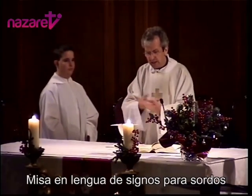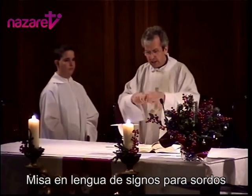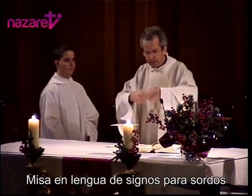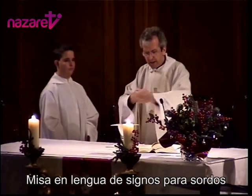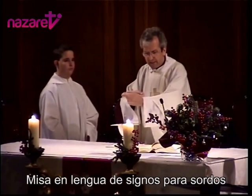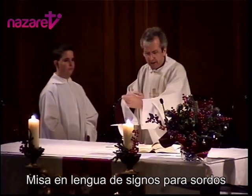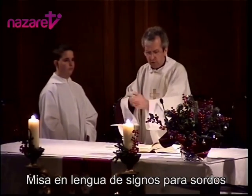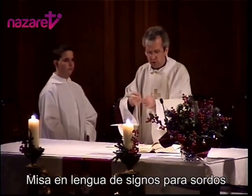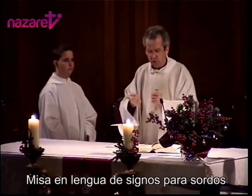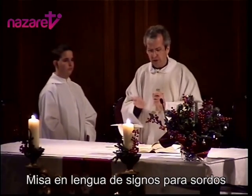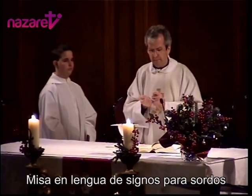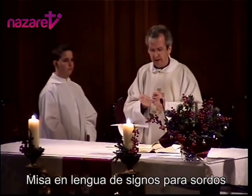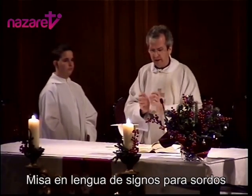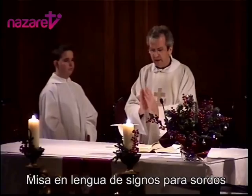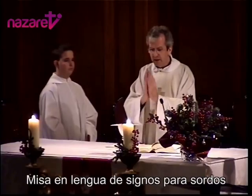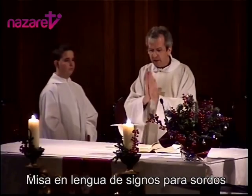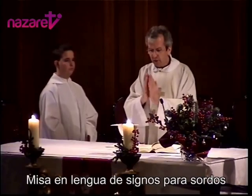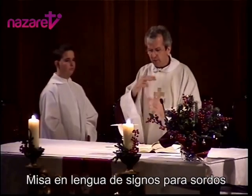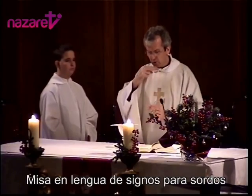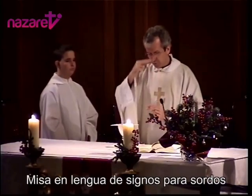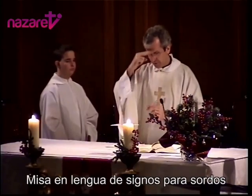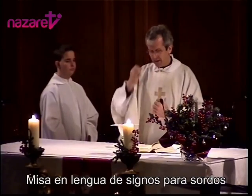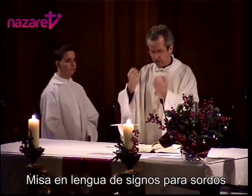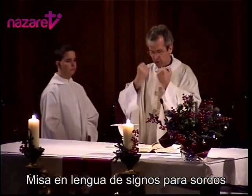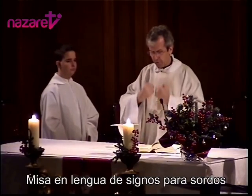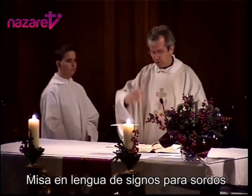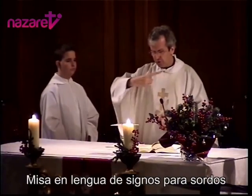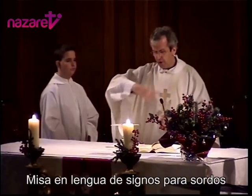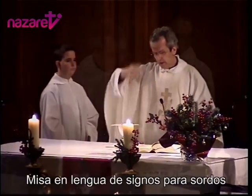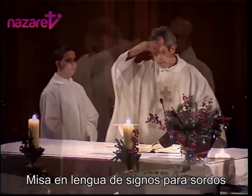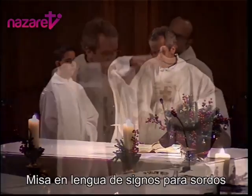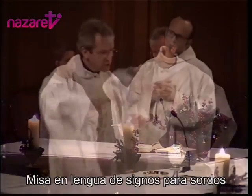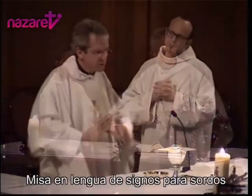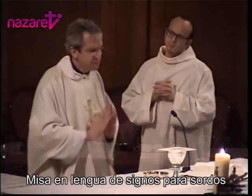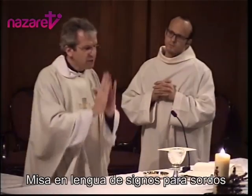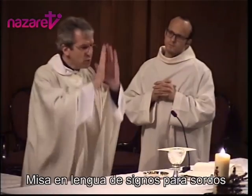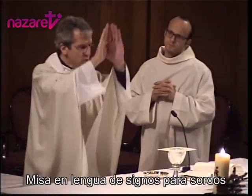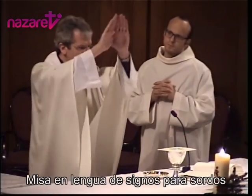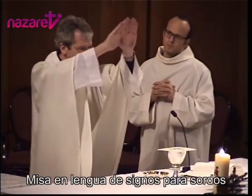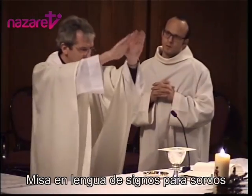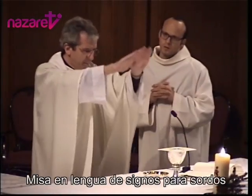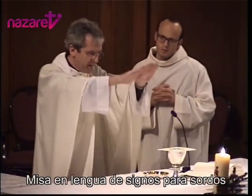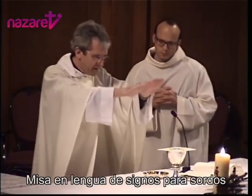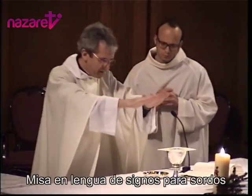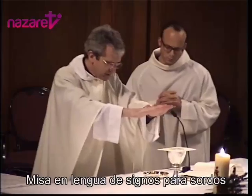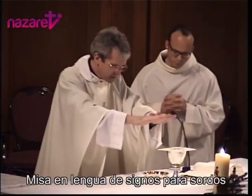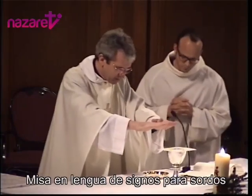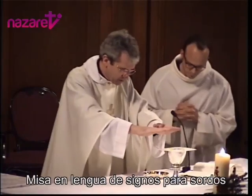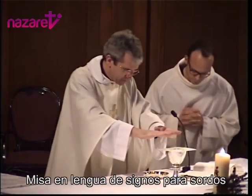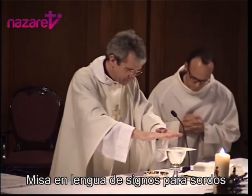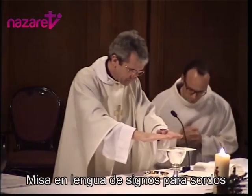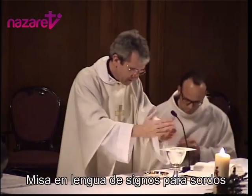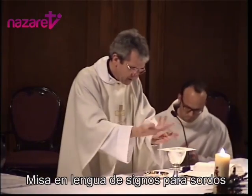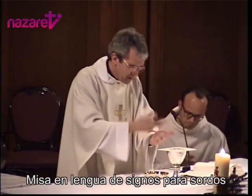Escrituras y parte para nosotros el pan. Te rogamos, pues, Padre Todopoderoso, que envíes tu Espíritu sobre este pan y este